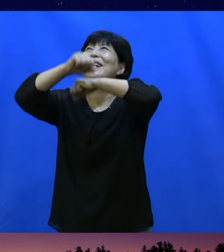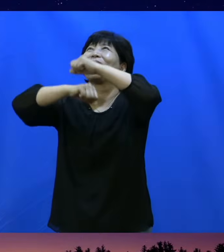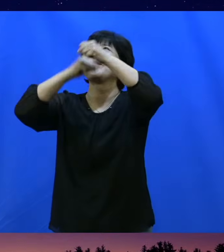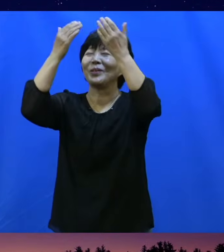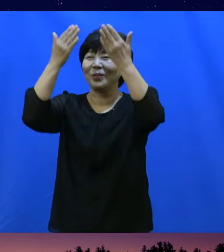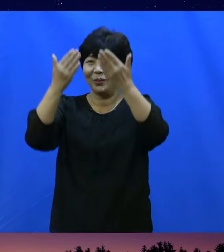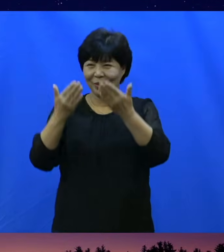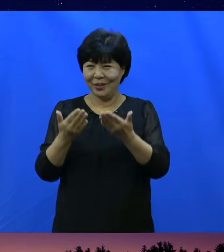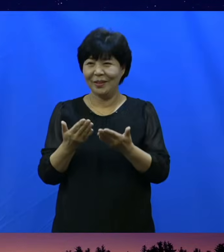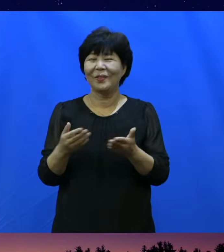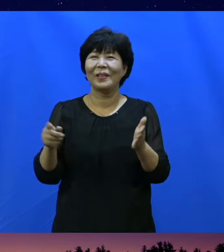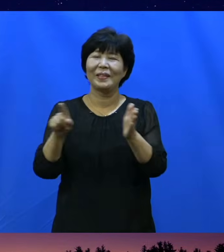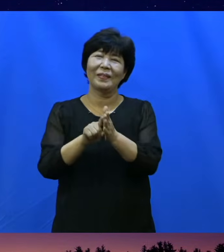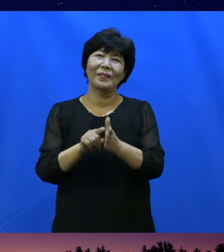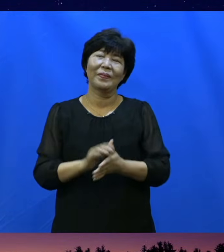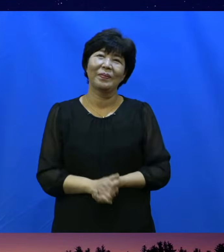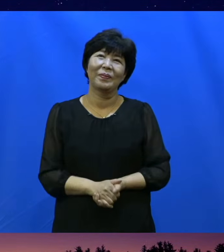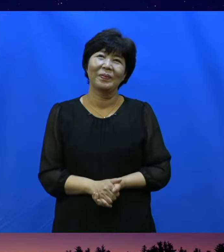아프다.